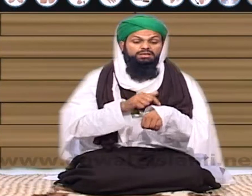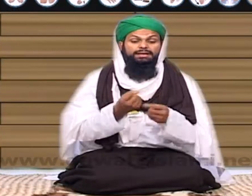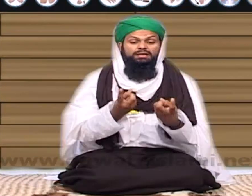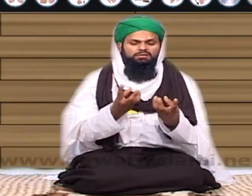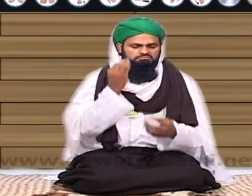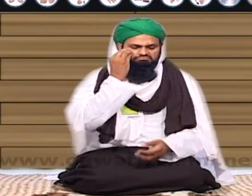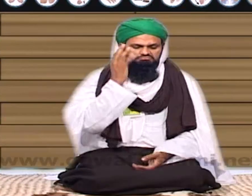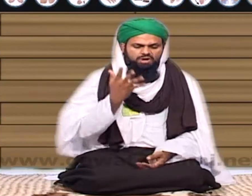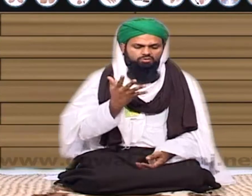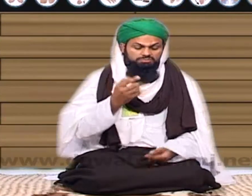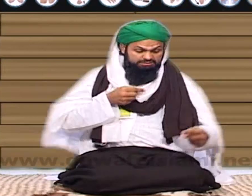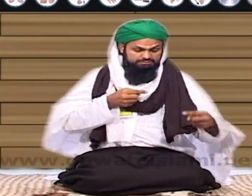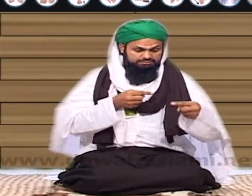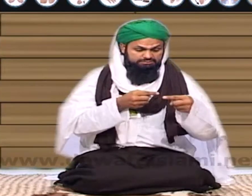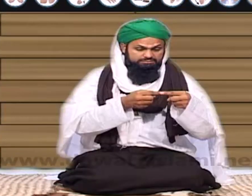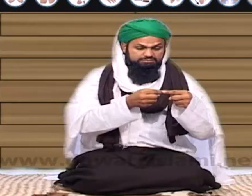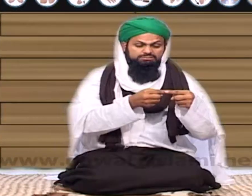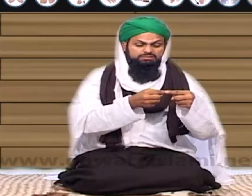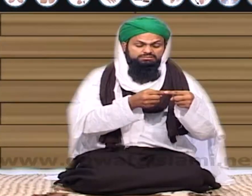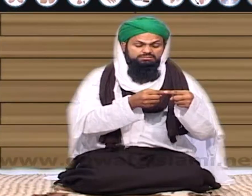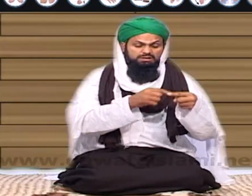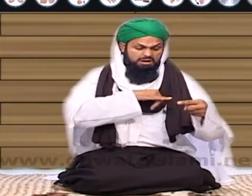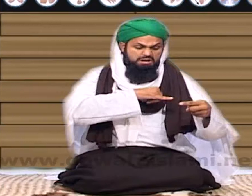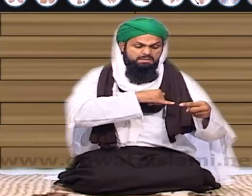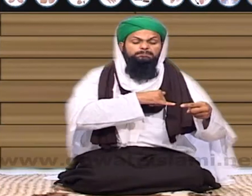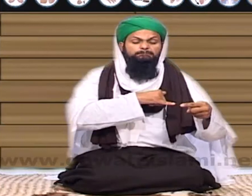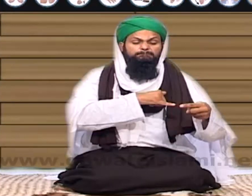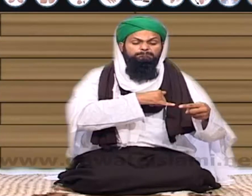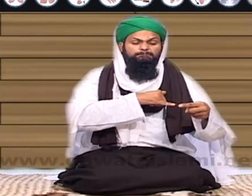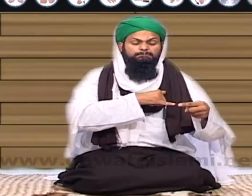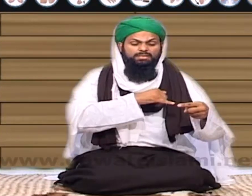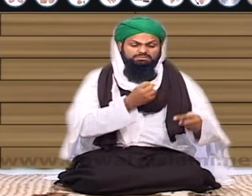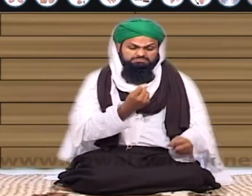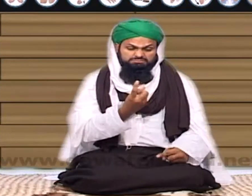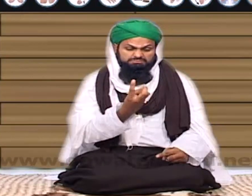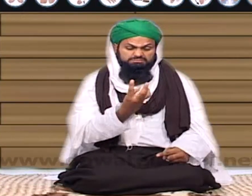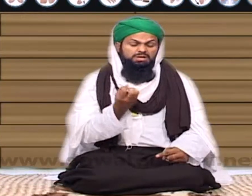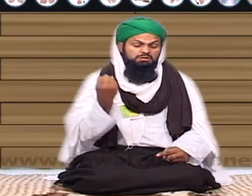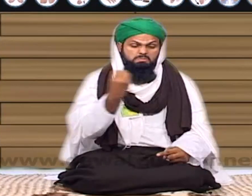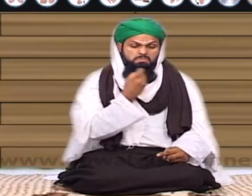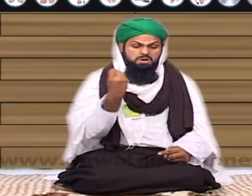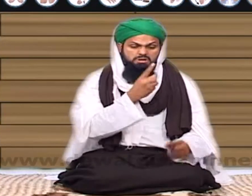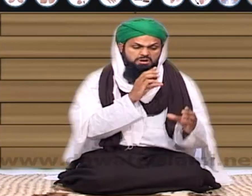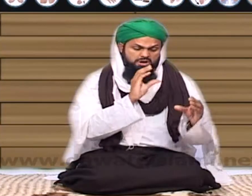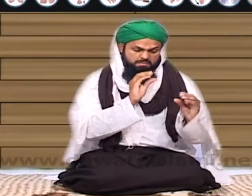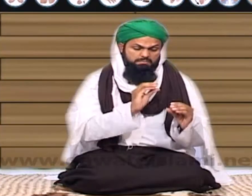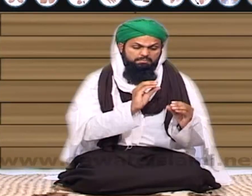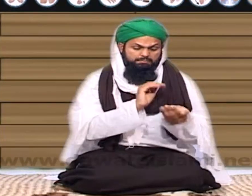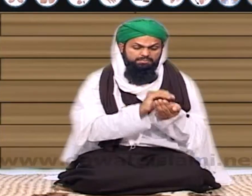کہ ہماری زندگی اب ختم ہونے پر آ چکی ہے, ہماری زندگی کے اب چند ہی مہینے باقی رہ گئے, یہ